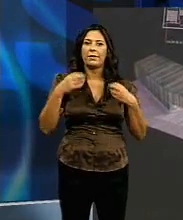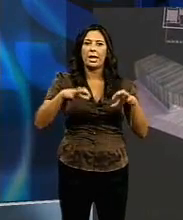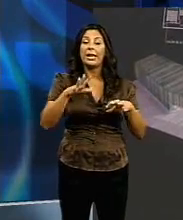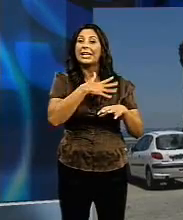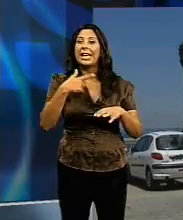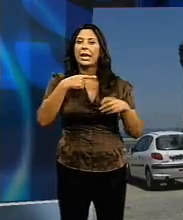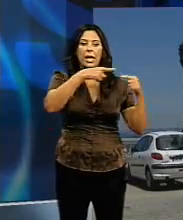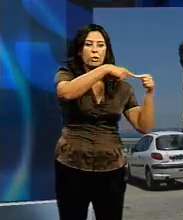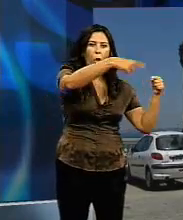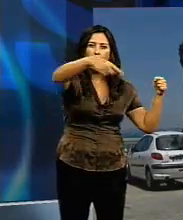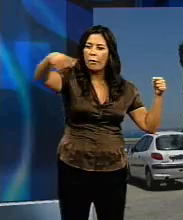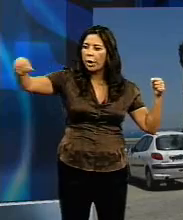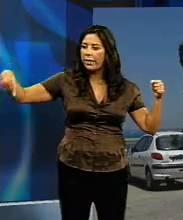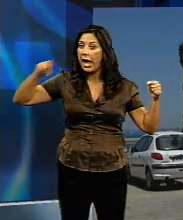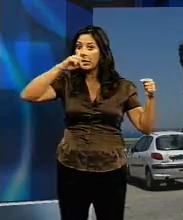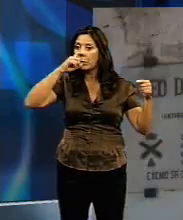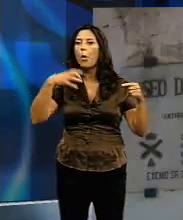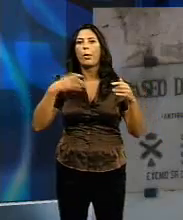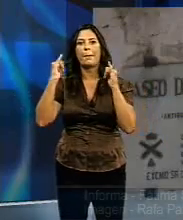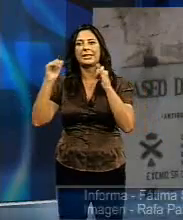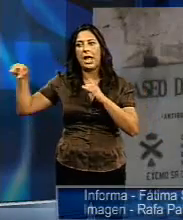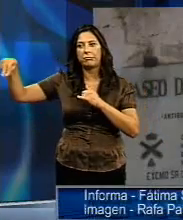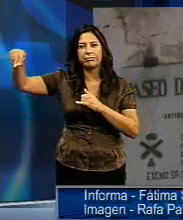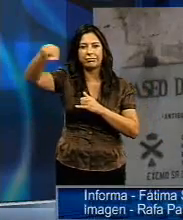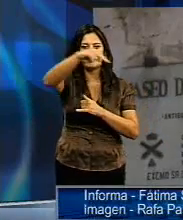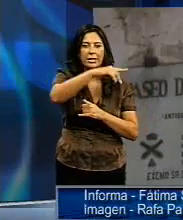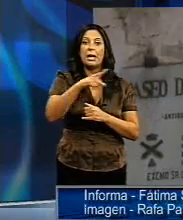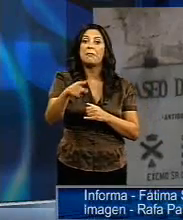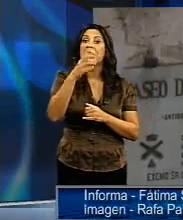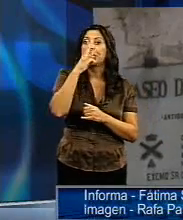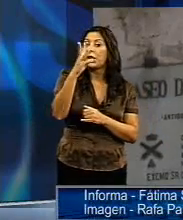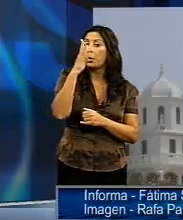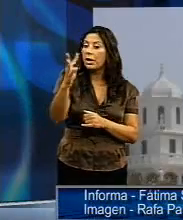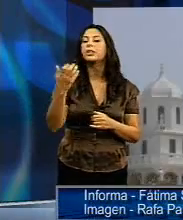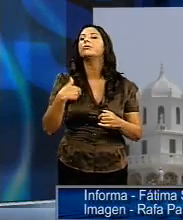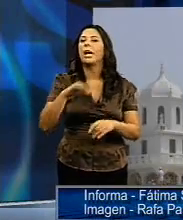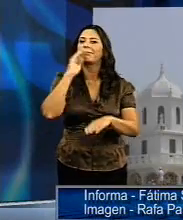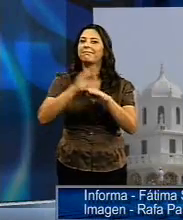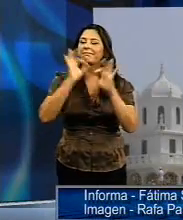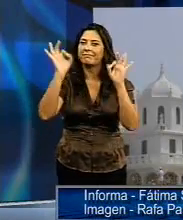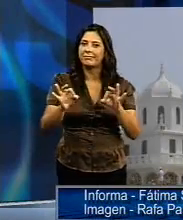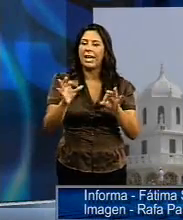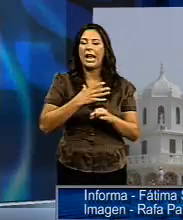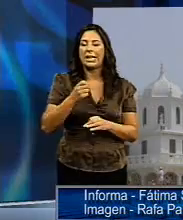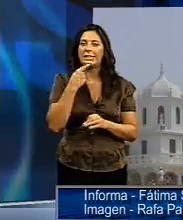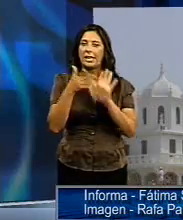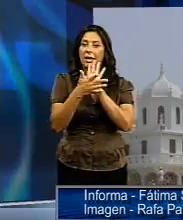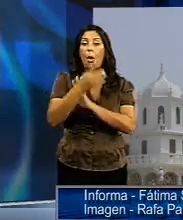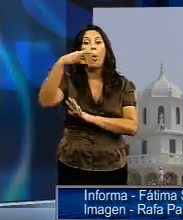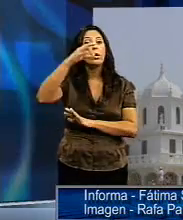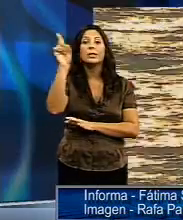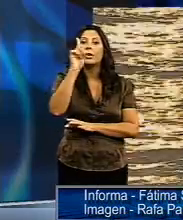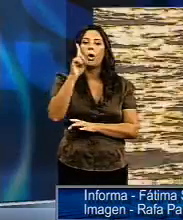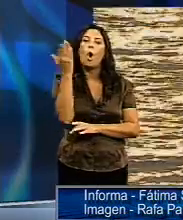borde marítimo del casco histórico paseable. Así será en el plazo de 3 o 4 años, según la alcaldesa, a excepción del espacio que ocupa